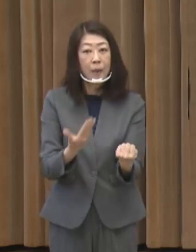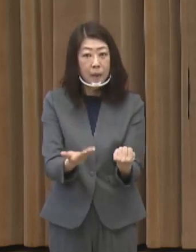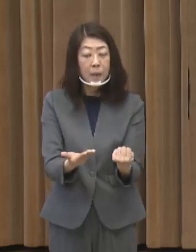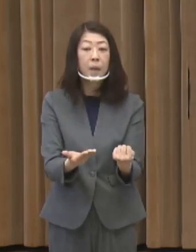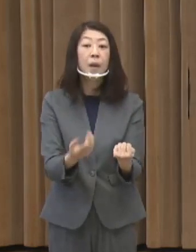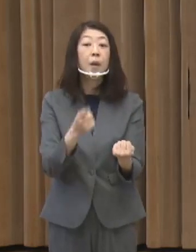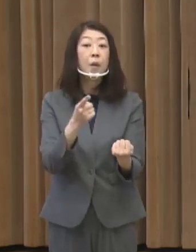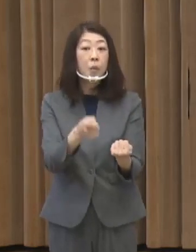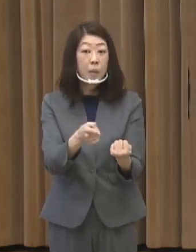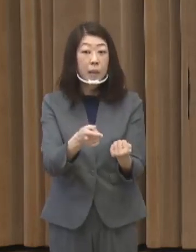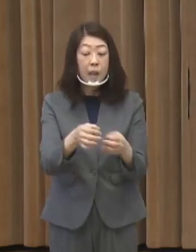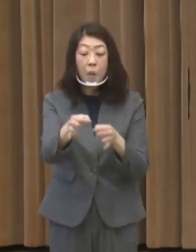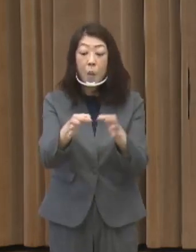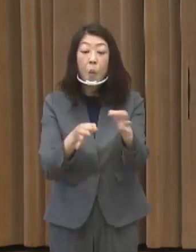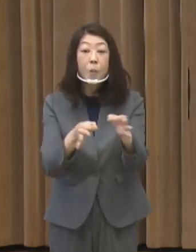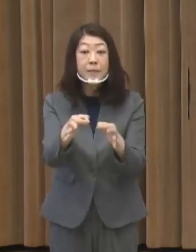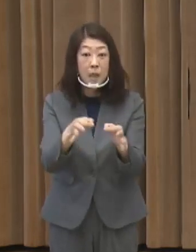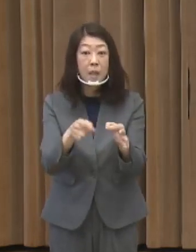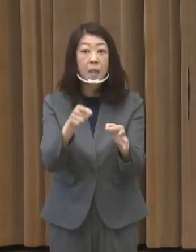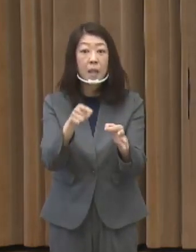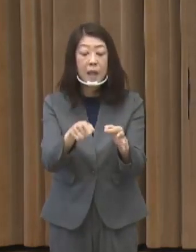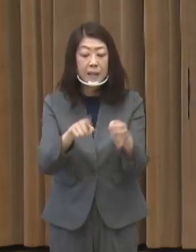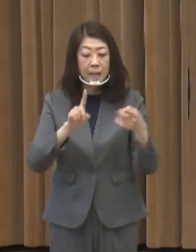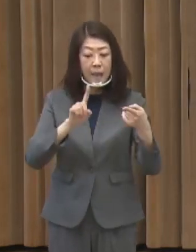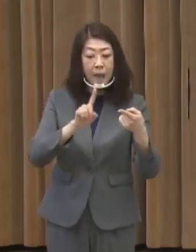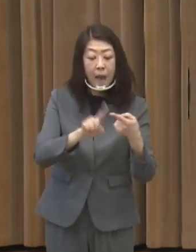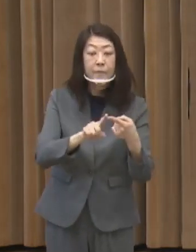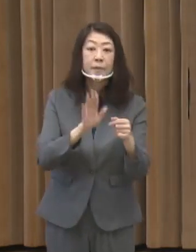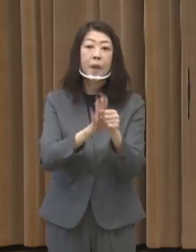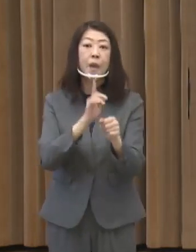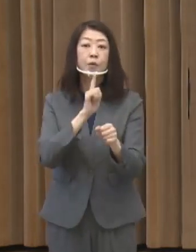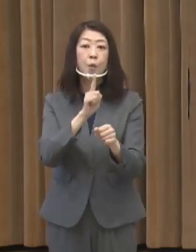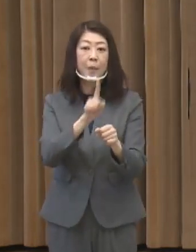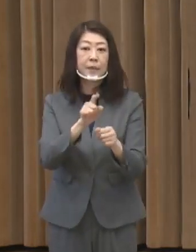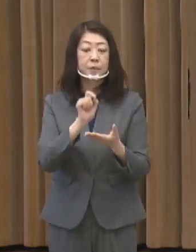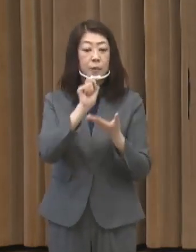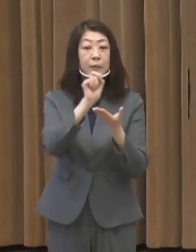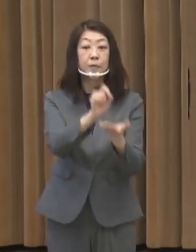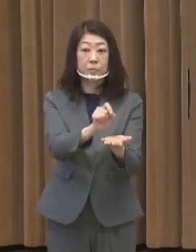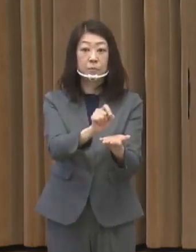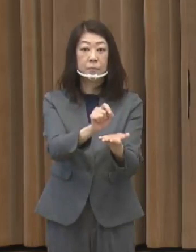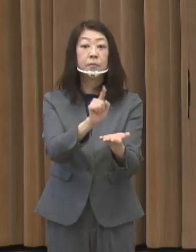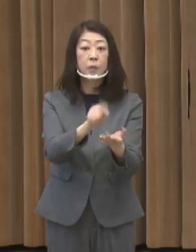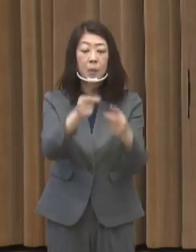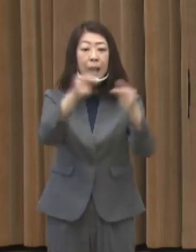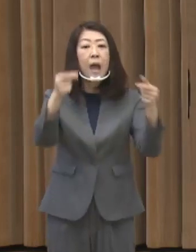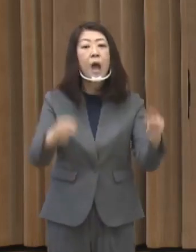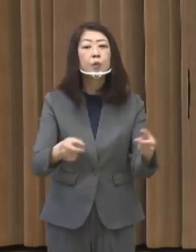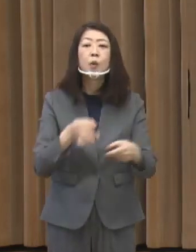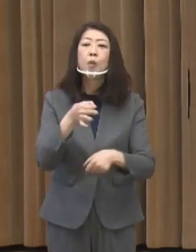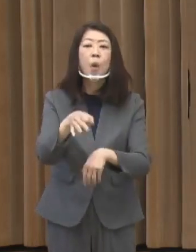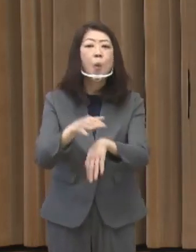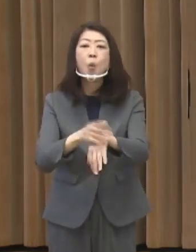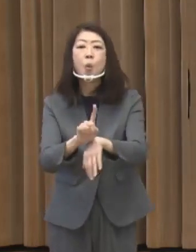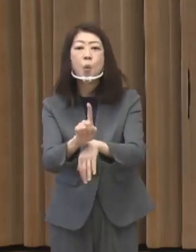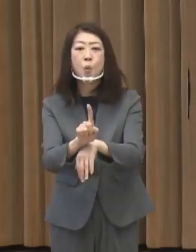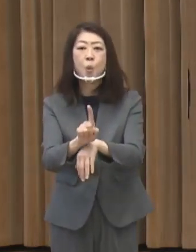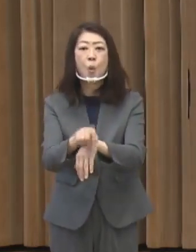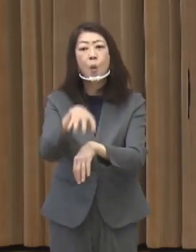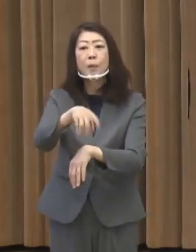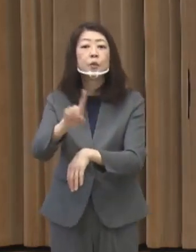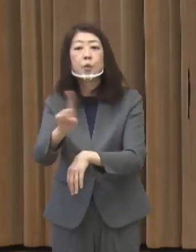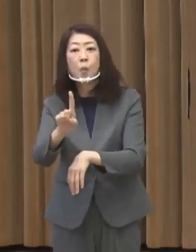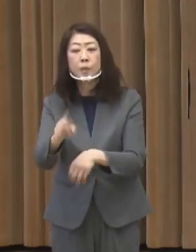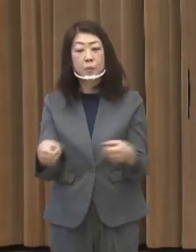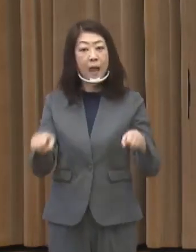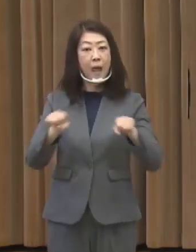ことがそれぞれの飲食店に合ったアドバイスをするとともに、アクリル板を買うのはどこにがいいか、こういった斡旋な